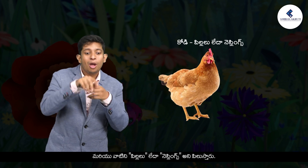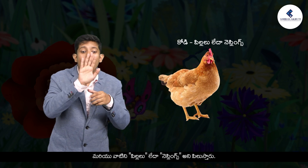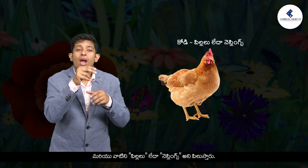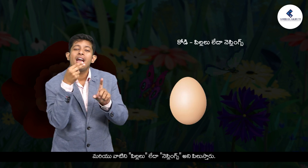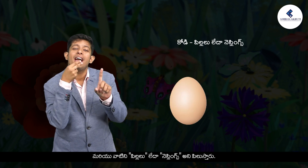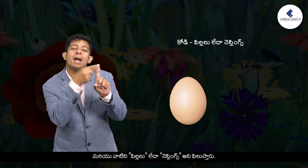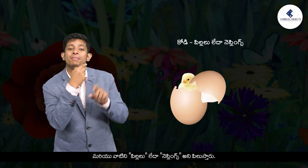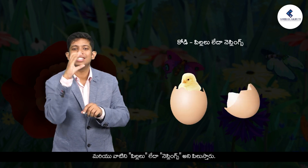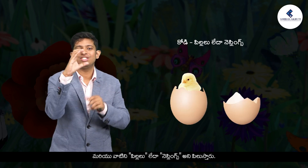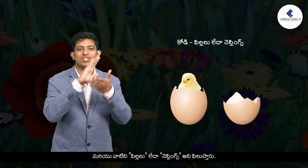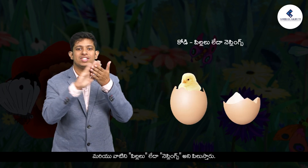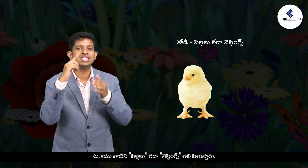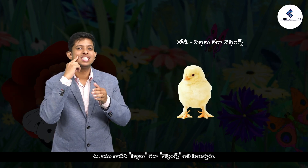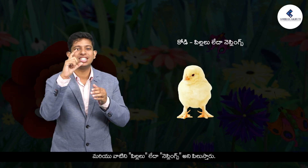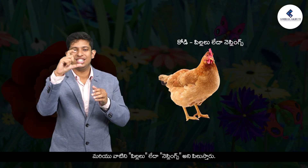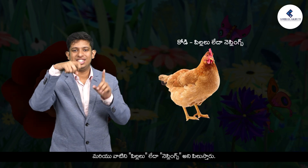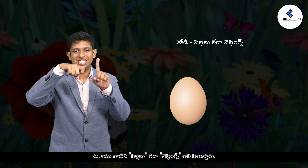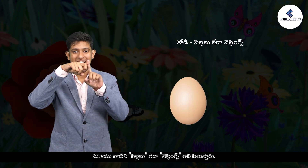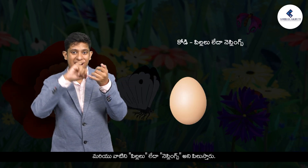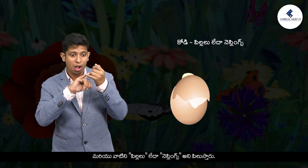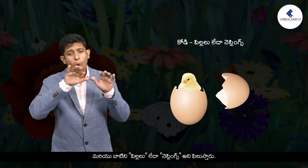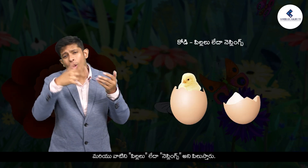లేదా నెస్లింగ్స్ అని పిలుస్తారు.